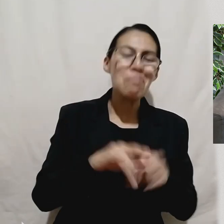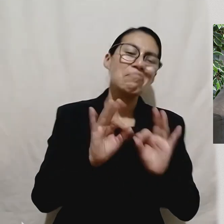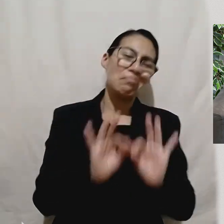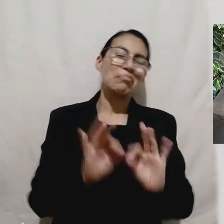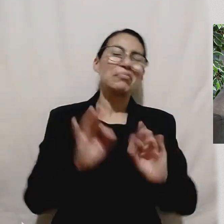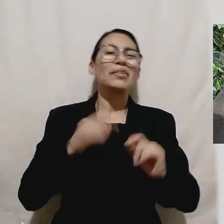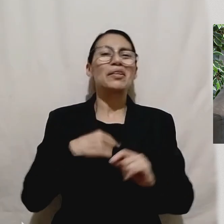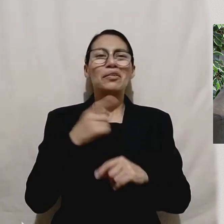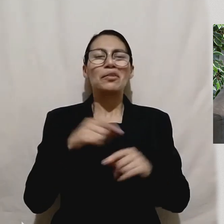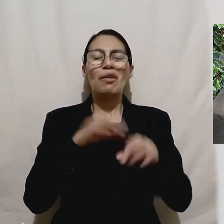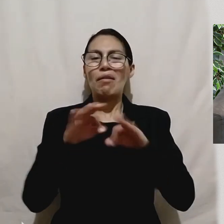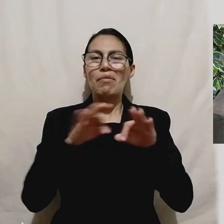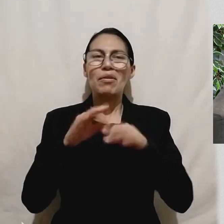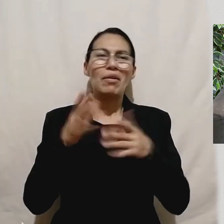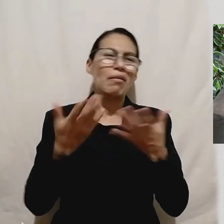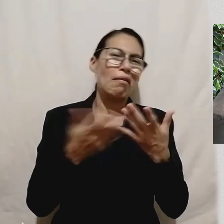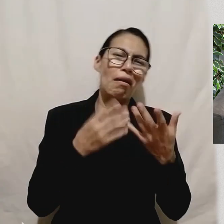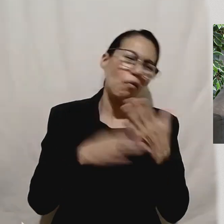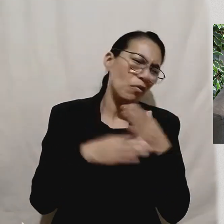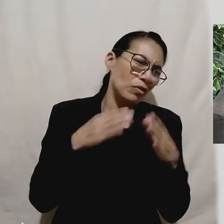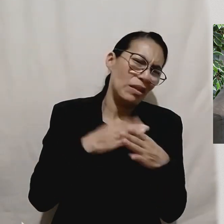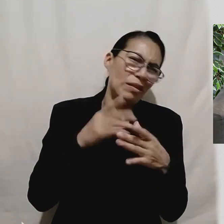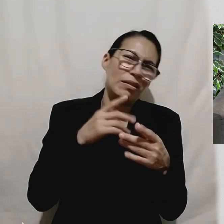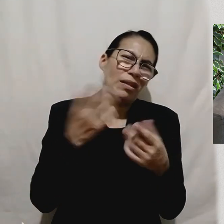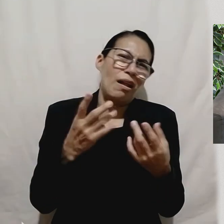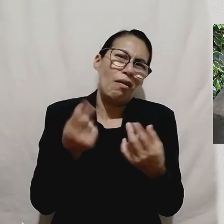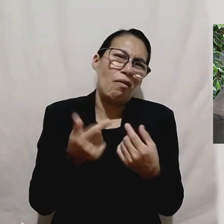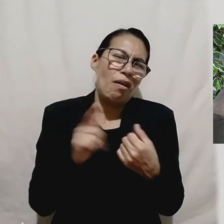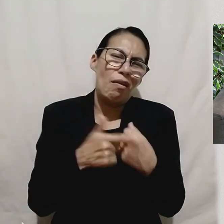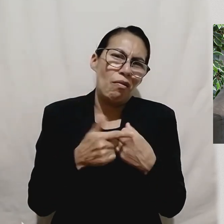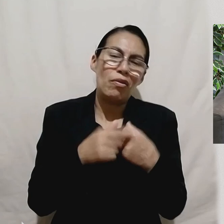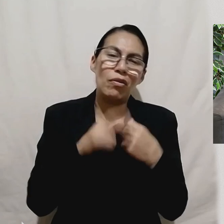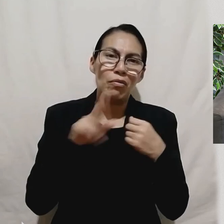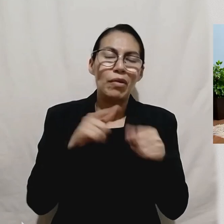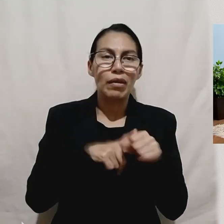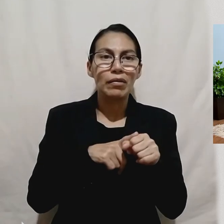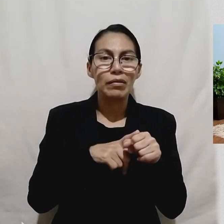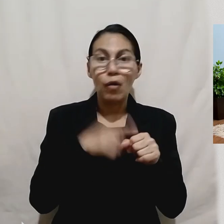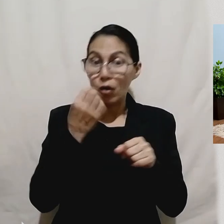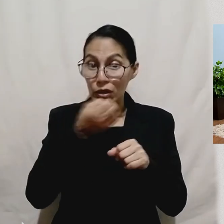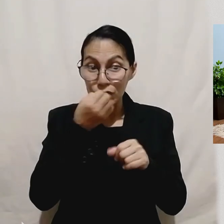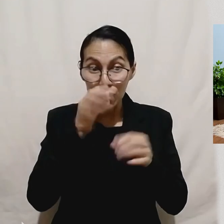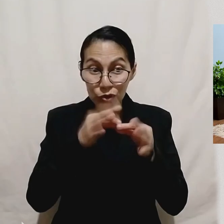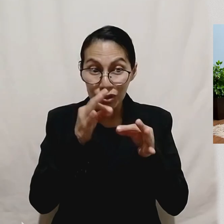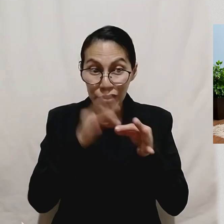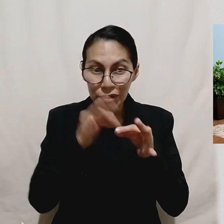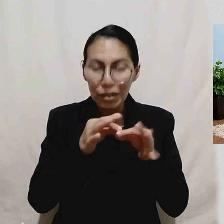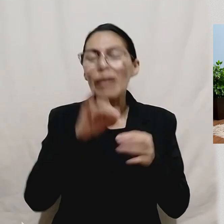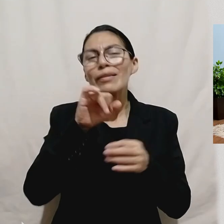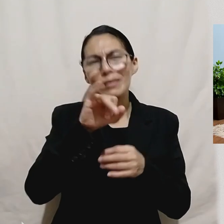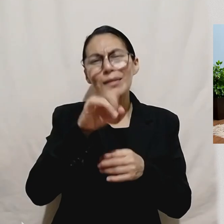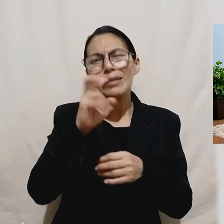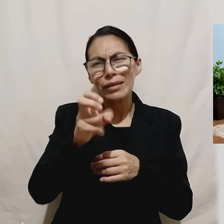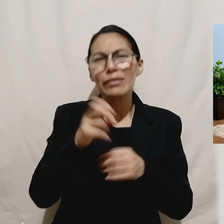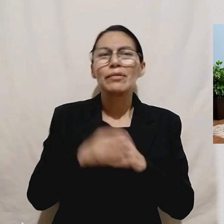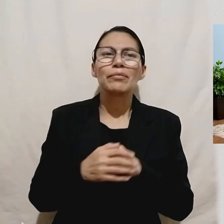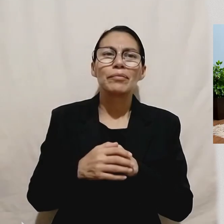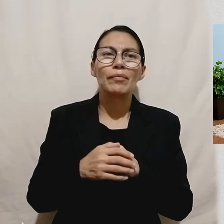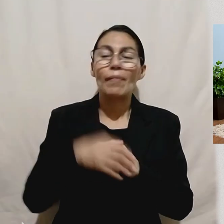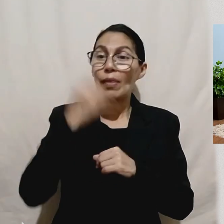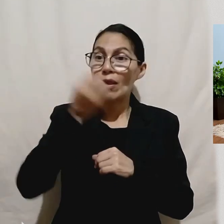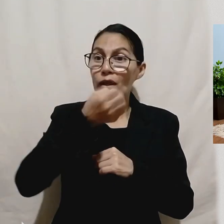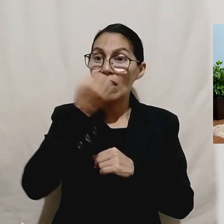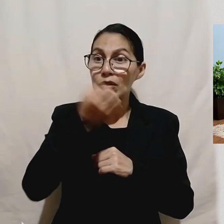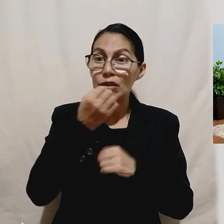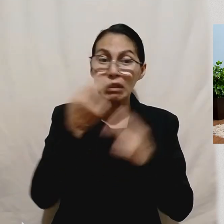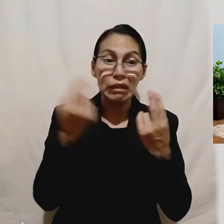ella se podía estacionar y podíamos seguir con el día no Este es un ejemplo constante no Exacto Exacto ella fue la que nos enseñó que era